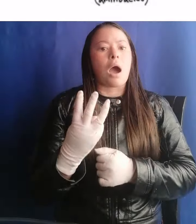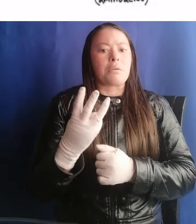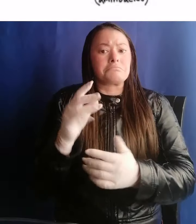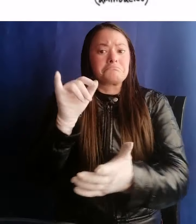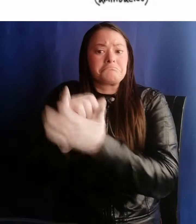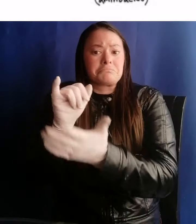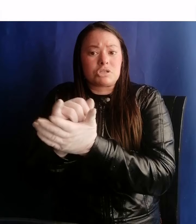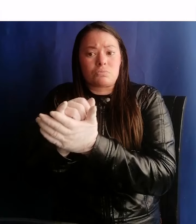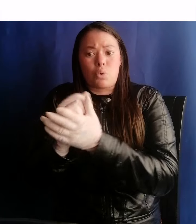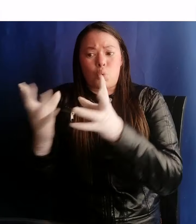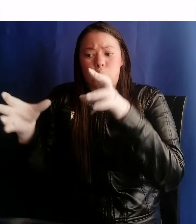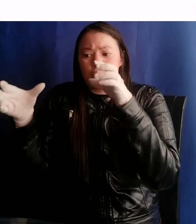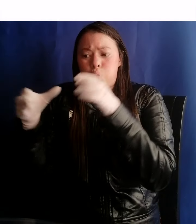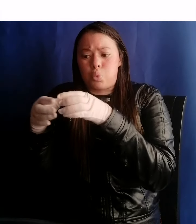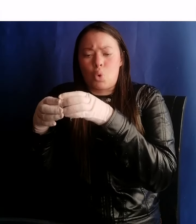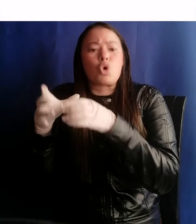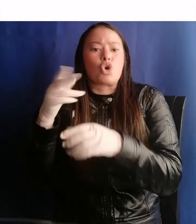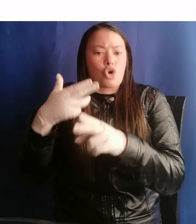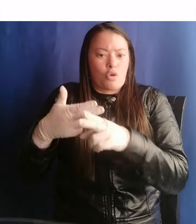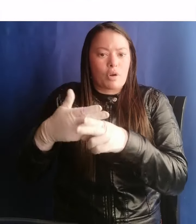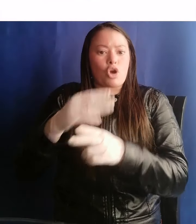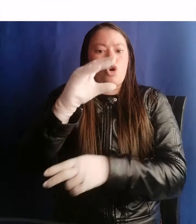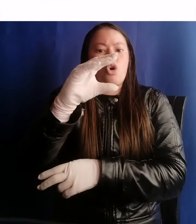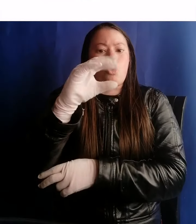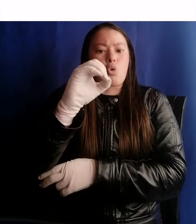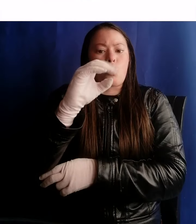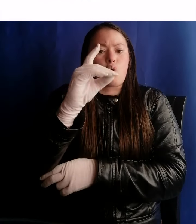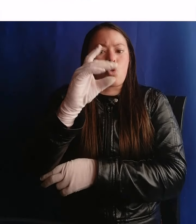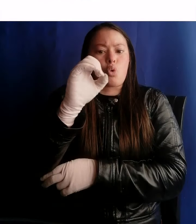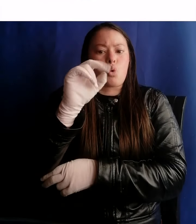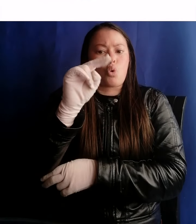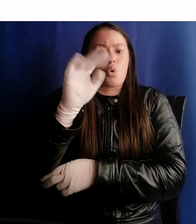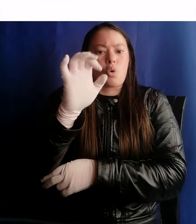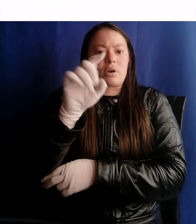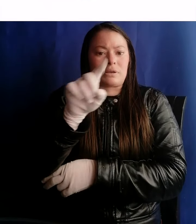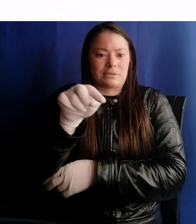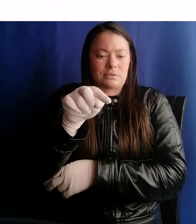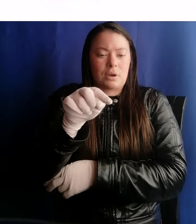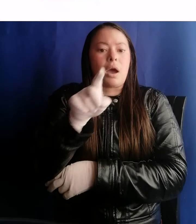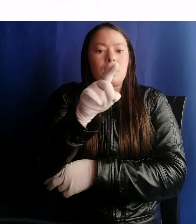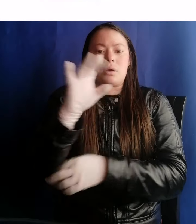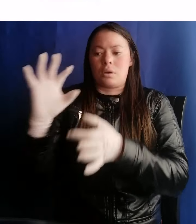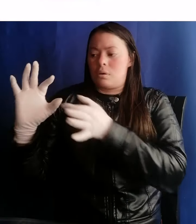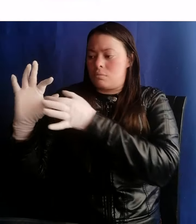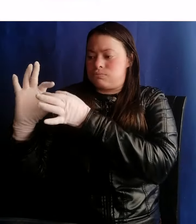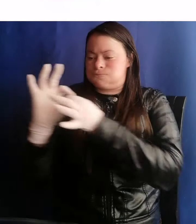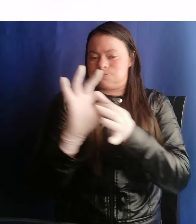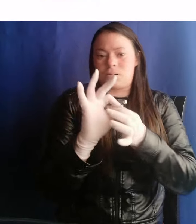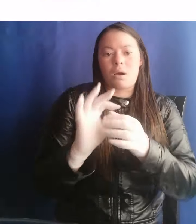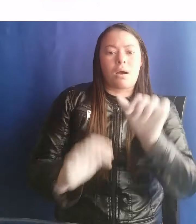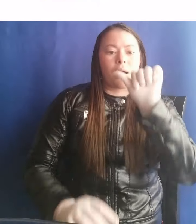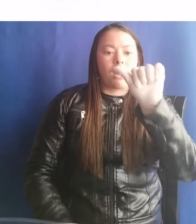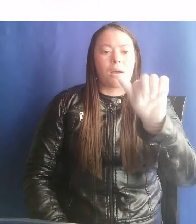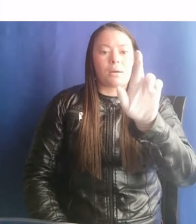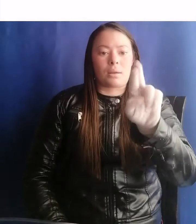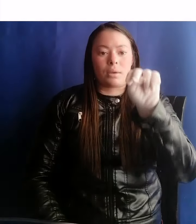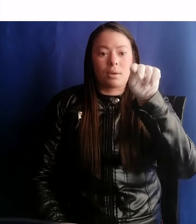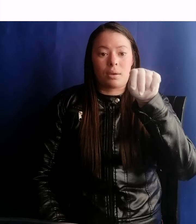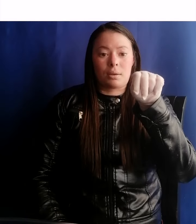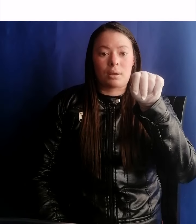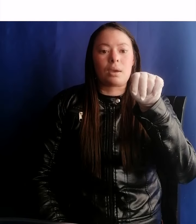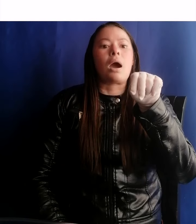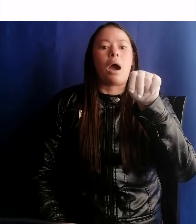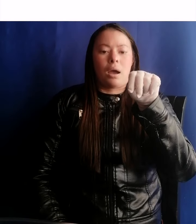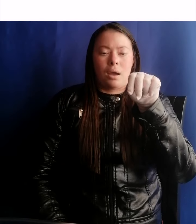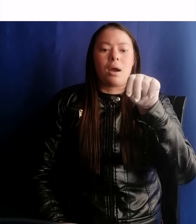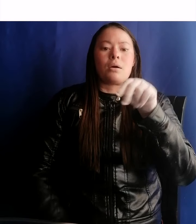traducción. Varios tripletes o codones pueden codificar el mismo aminoácido y por eso se dice que hay codones sinónimos. La